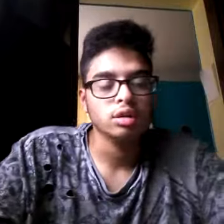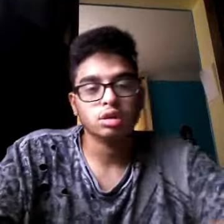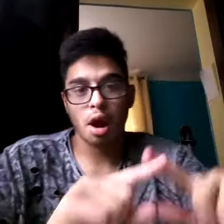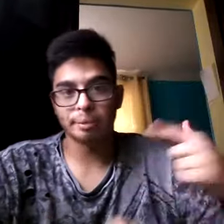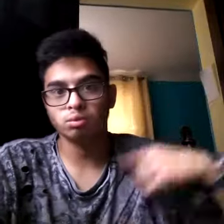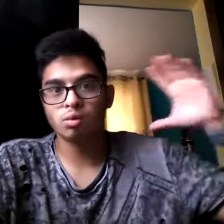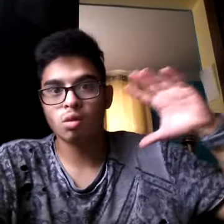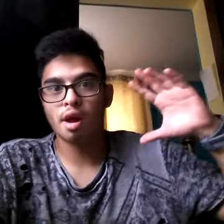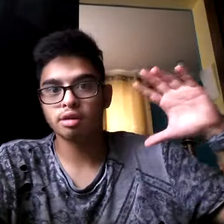waves.